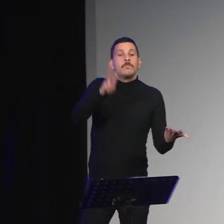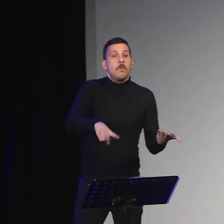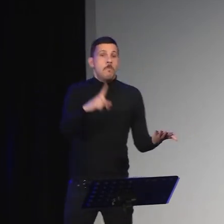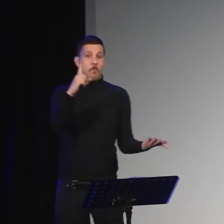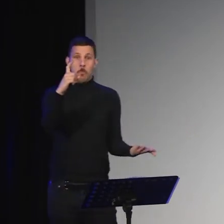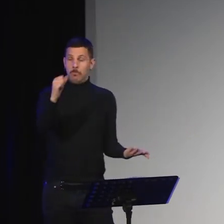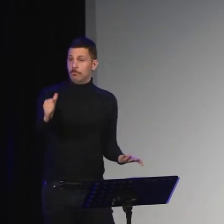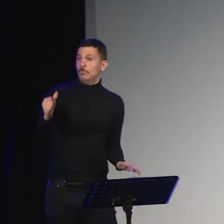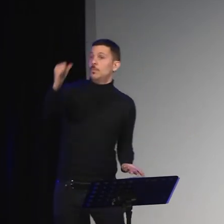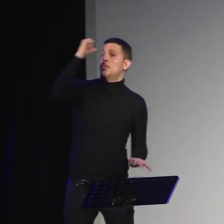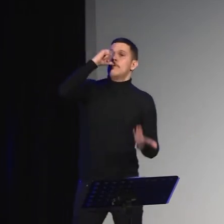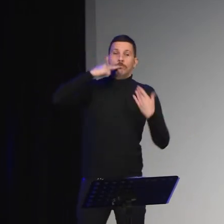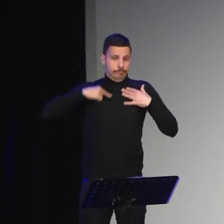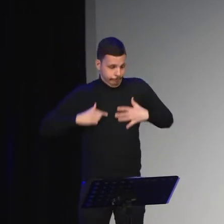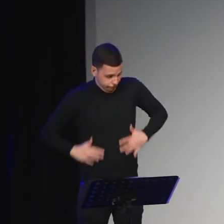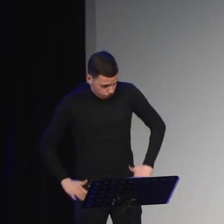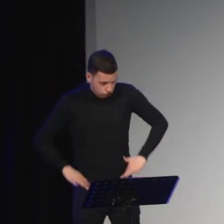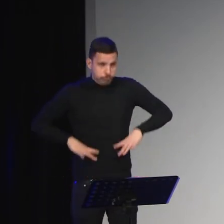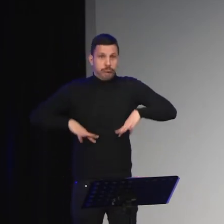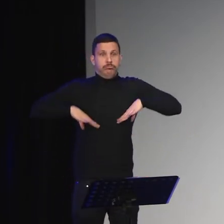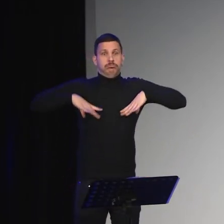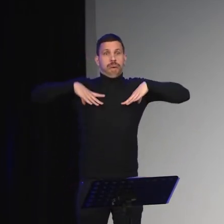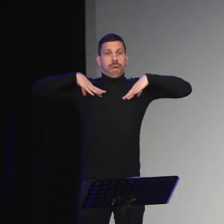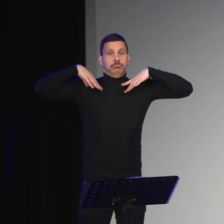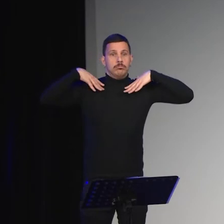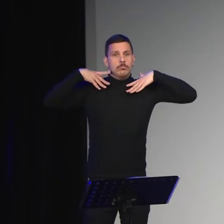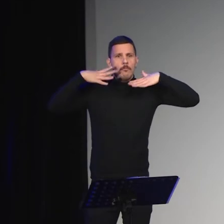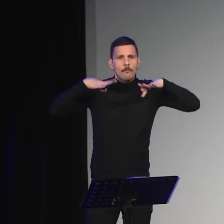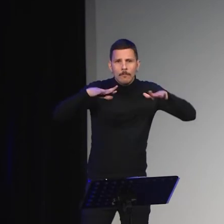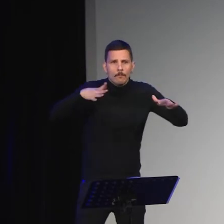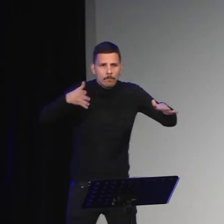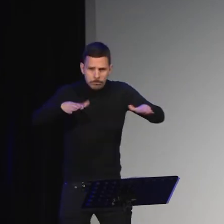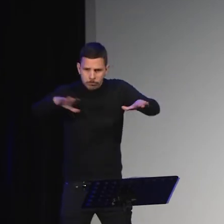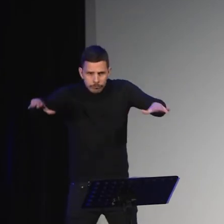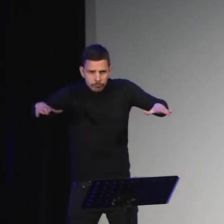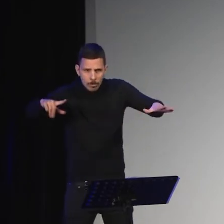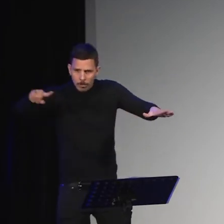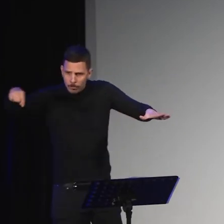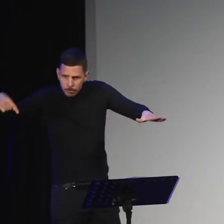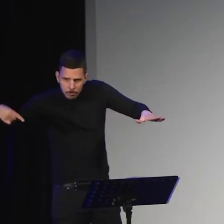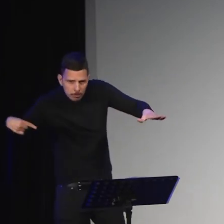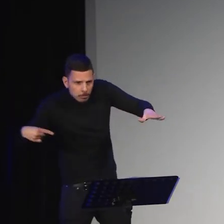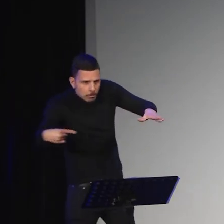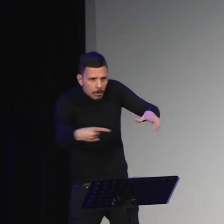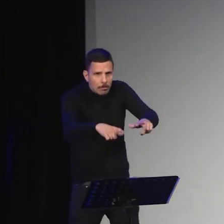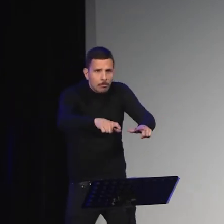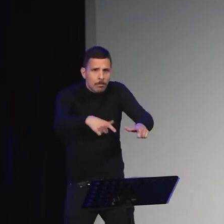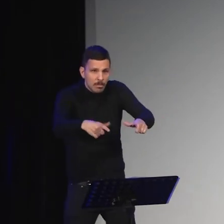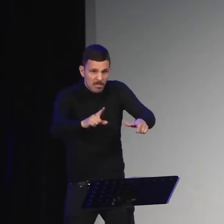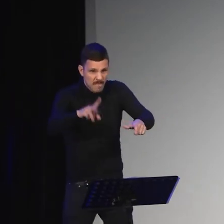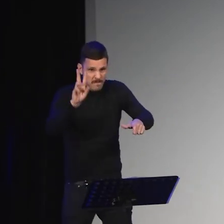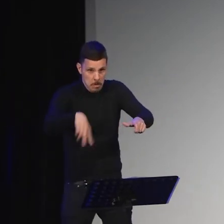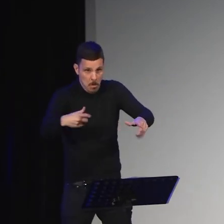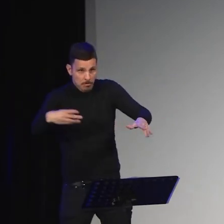vérité, les aliments devraient rester coincés dans notre gorge, mais notre corps les fait descendre. On s'allonge et les liquides